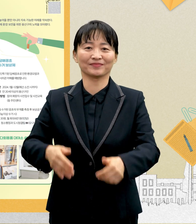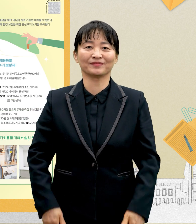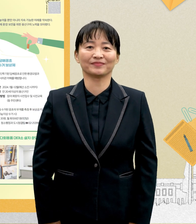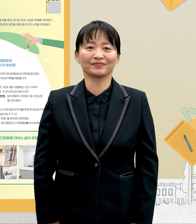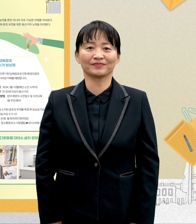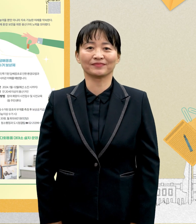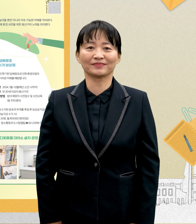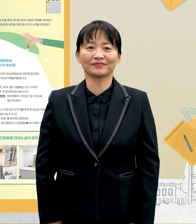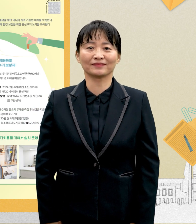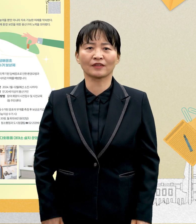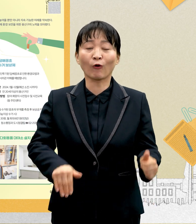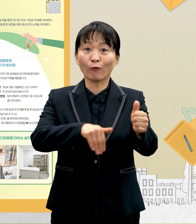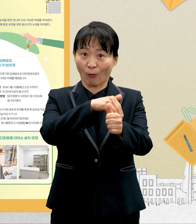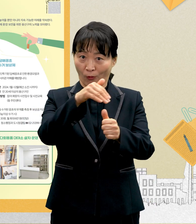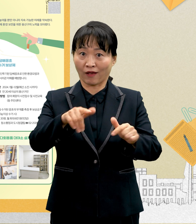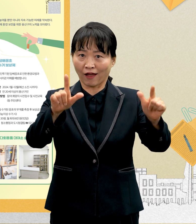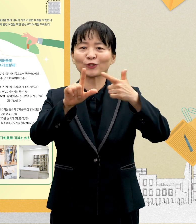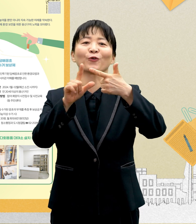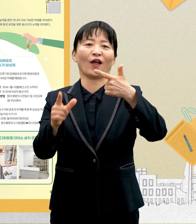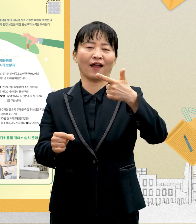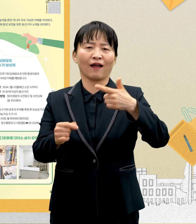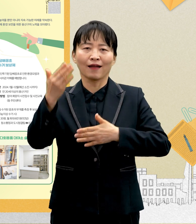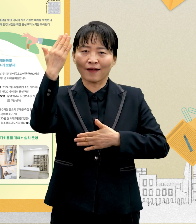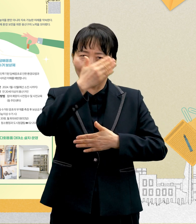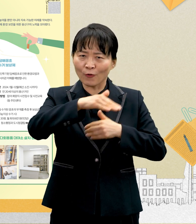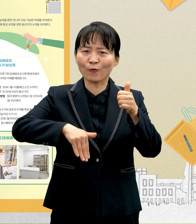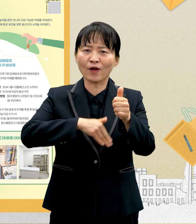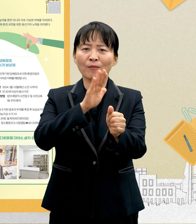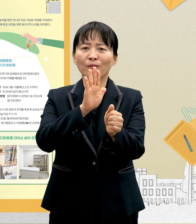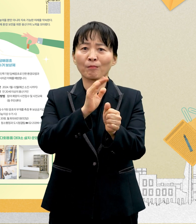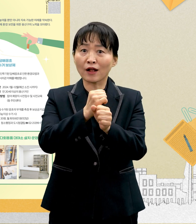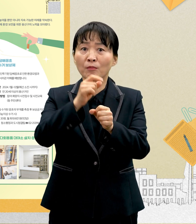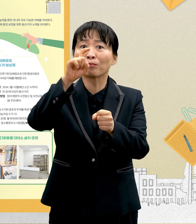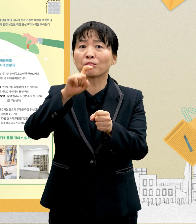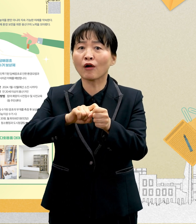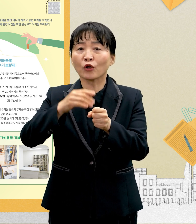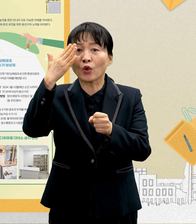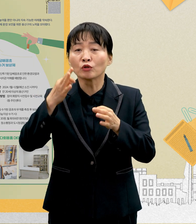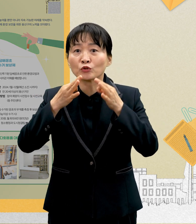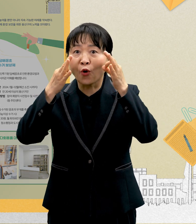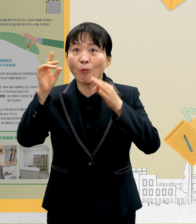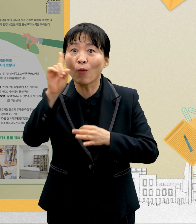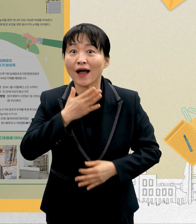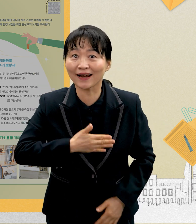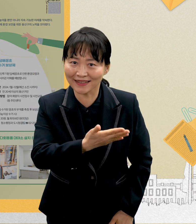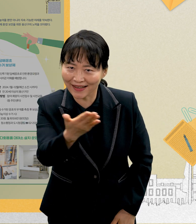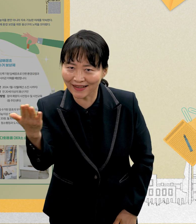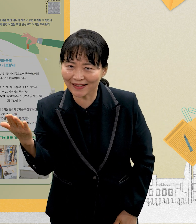환경의 달 6월을 맞아 깨끗한 환경을 만들기 위한 용산의 노력을 알아볼까요? 용산구가 어린이 생태